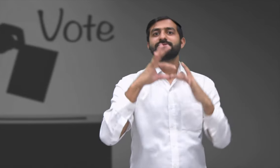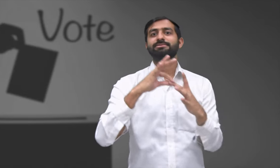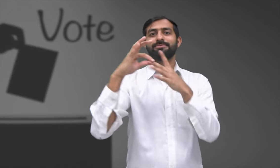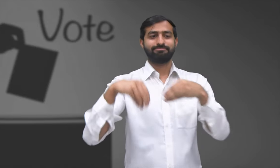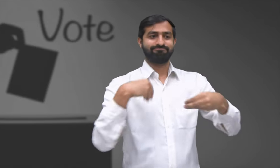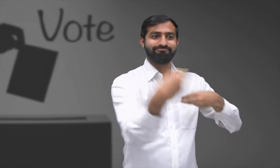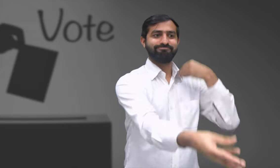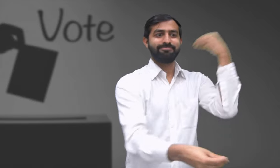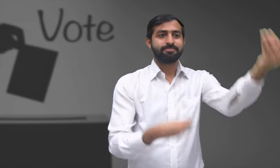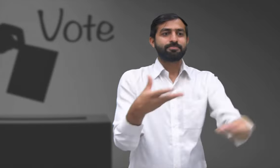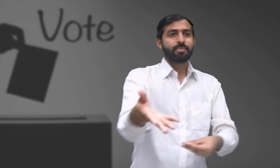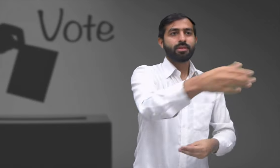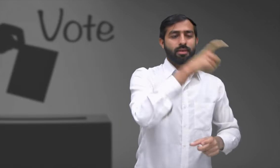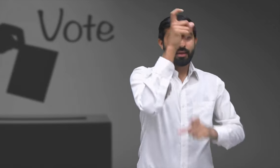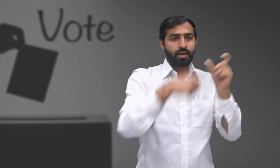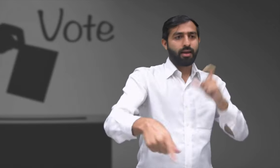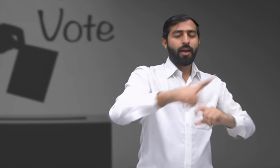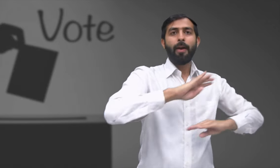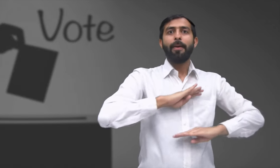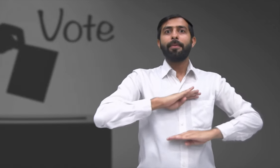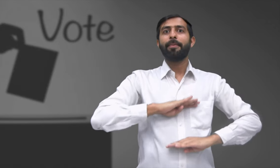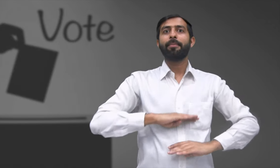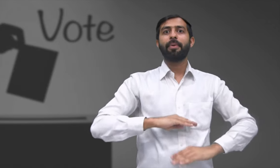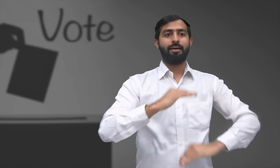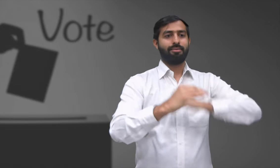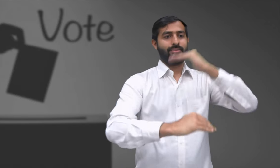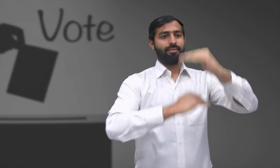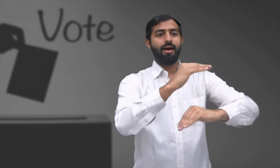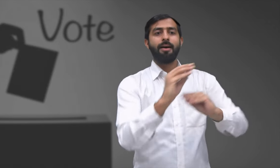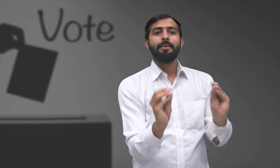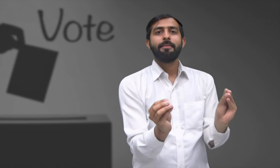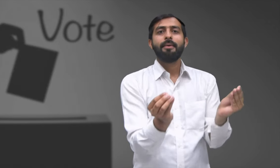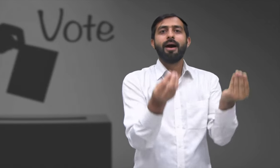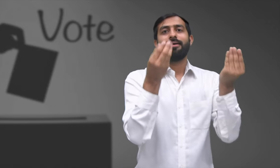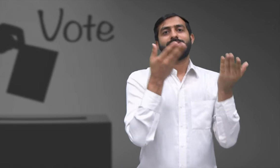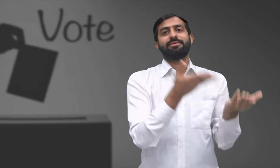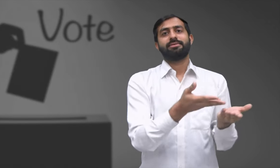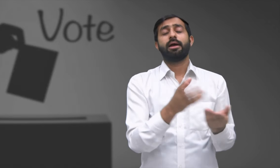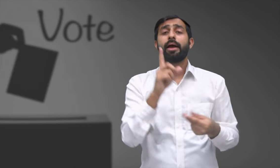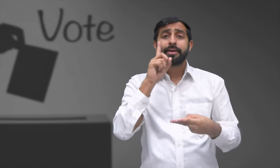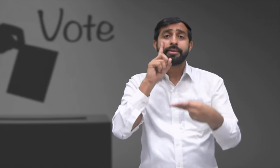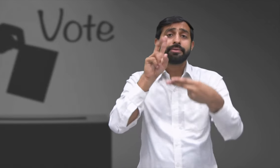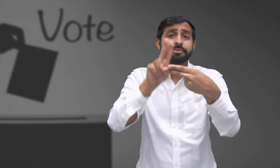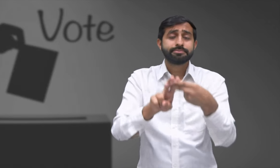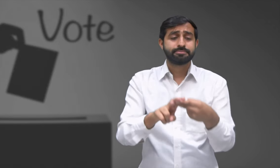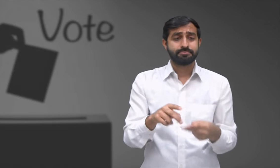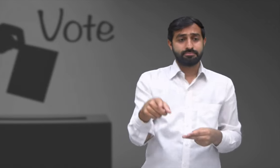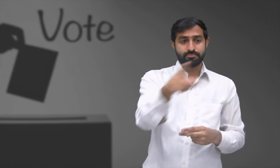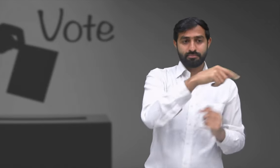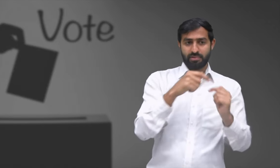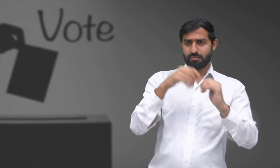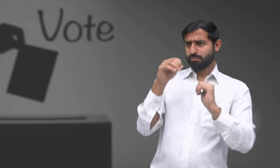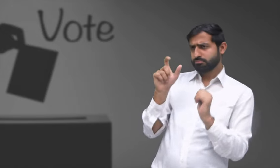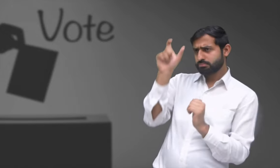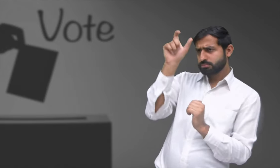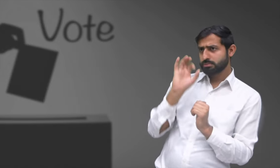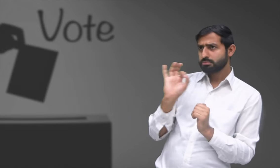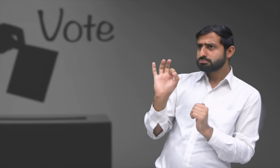करेंगी जिससे उन्हें तमाम दिक्कतों से भी राहत मिलेगी मतदान प्रत्याशी की